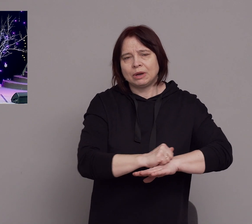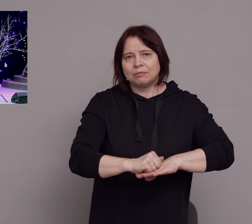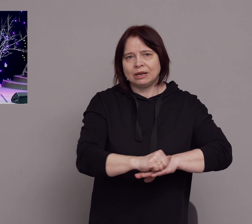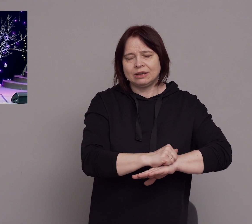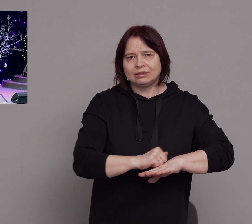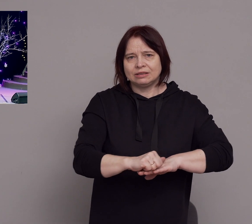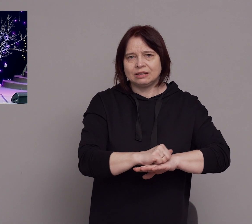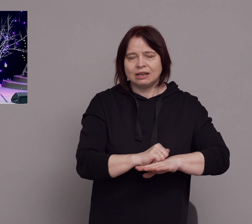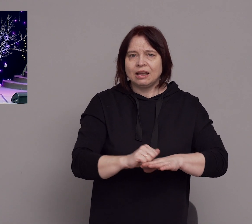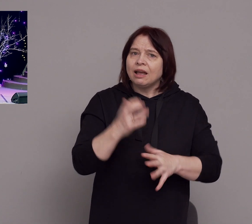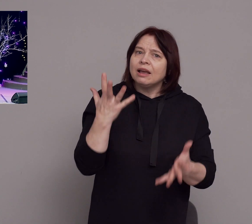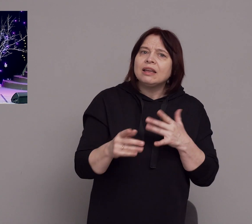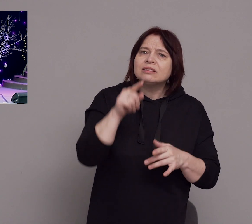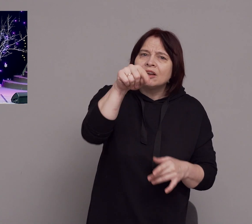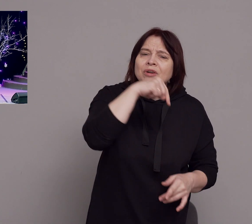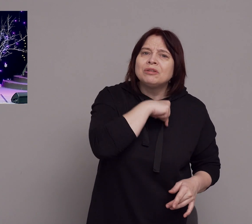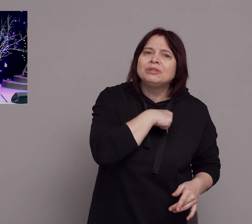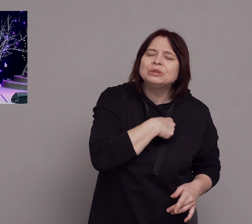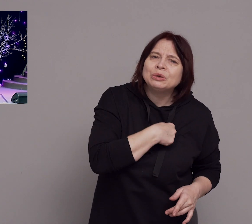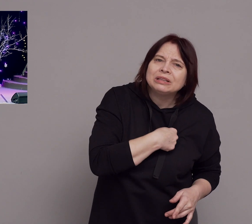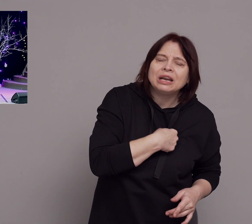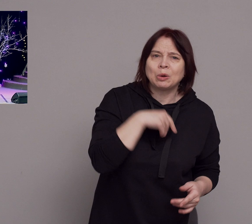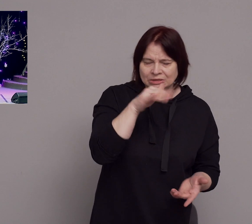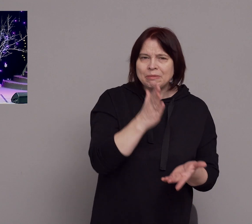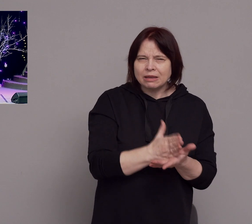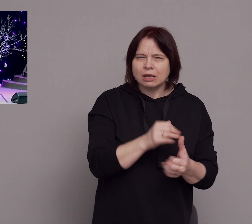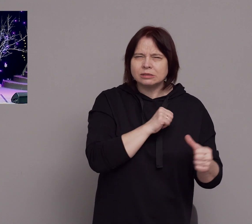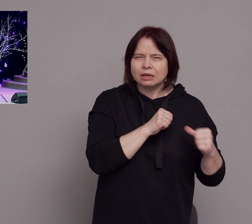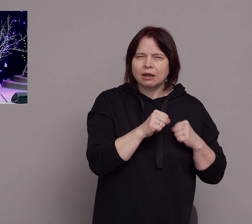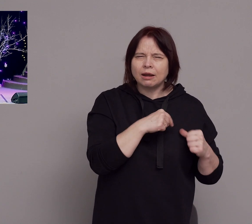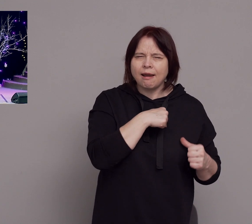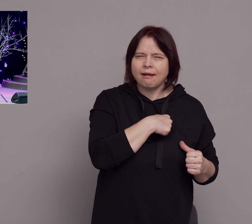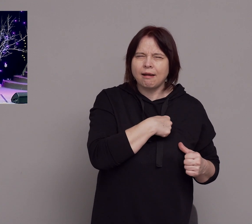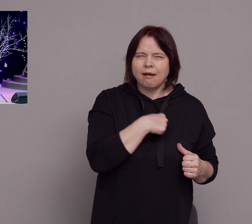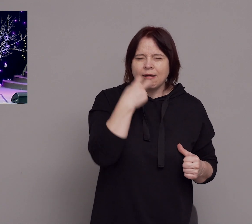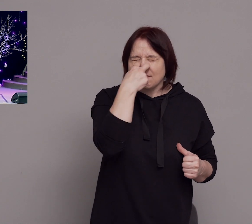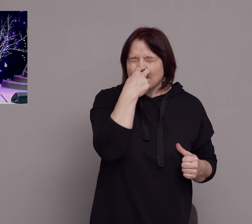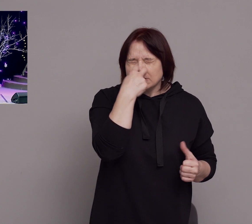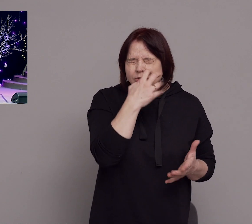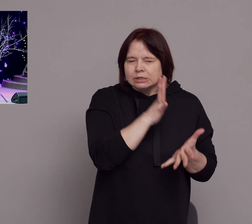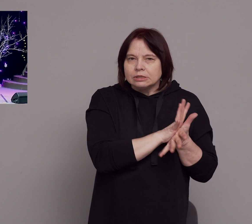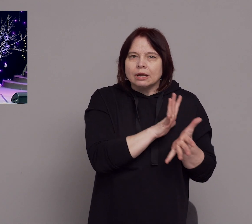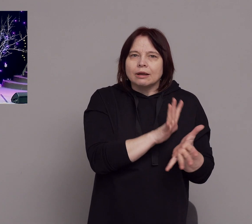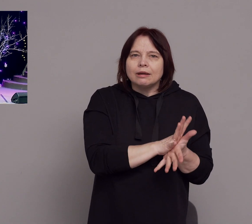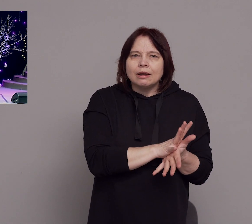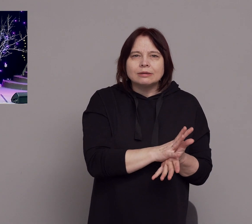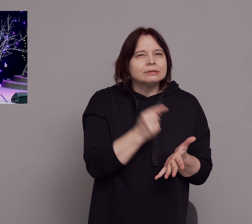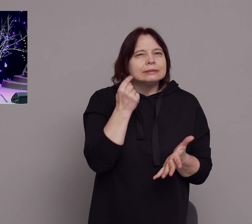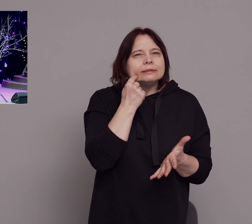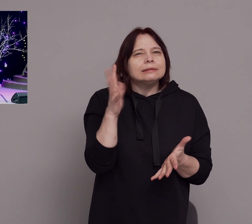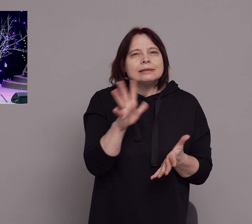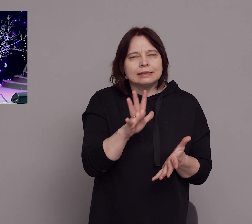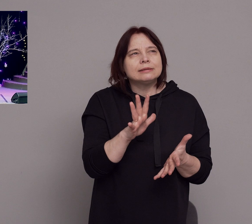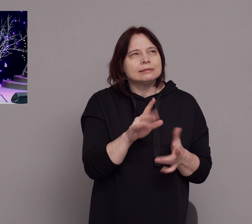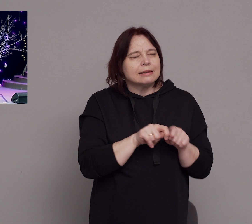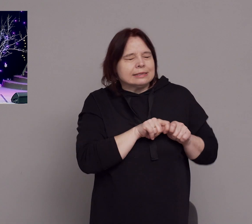Евангелие. Всегда за нашим смирением должно стоять Евангелие. Только после того, как мы позволяем Богу послужить нам, когда мы